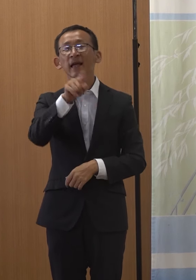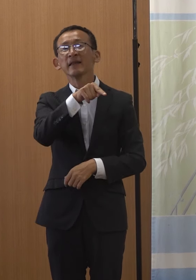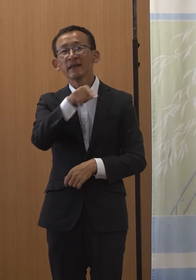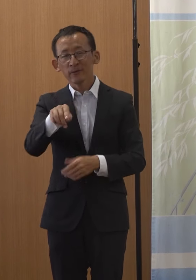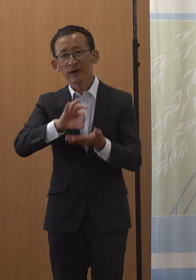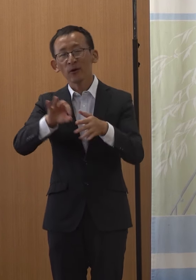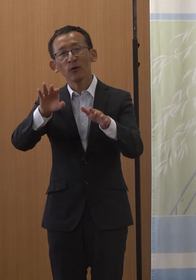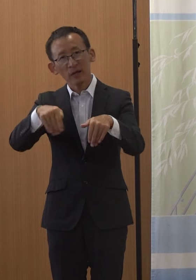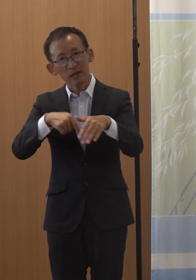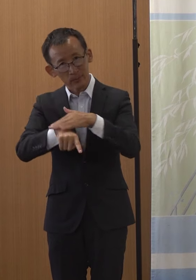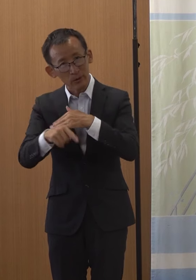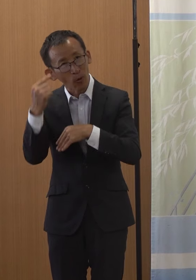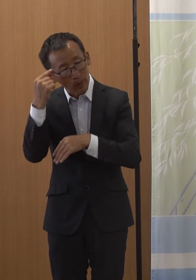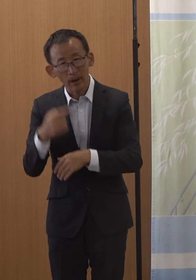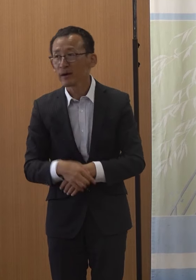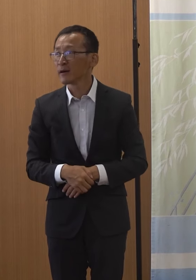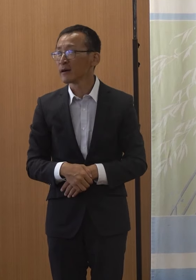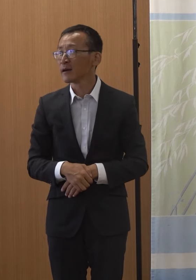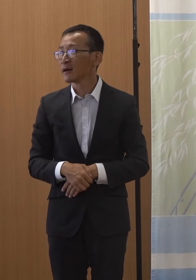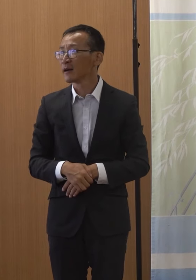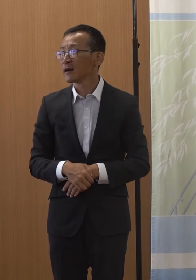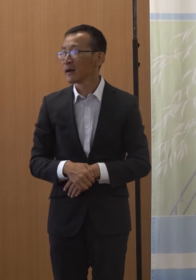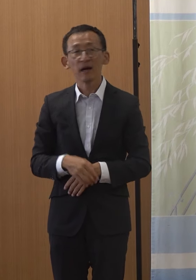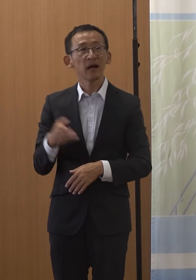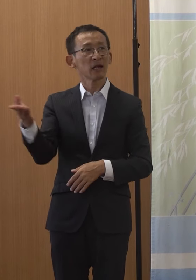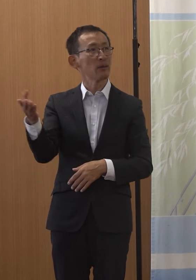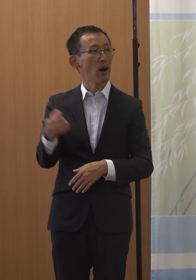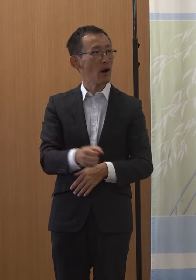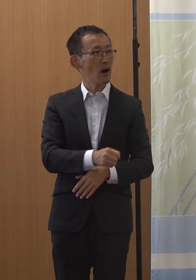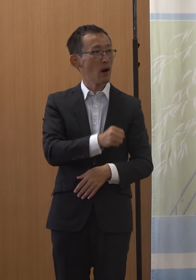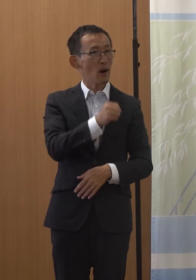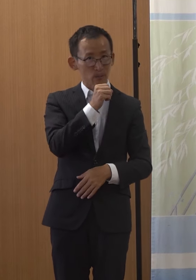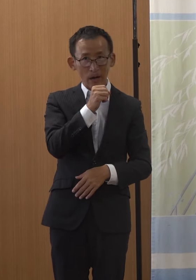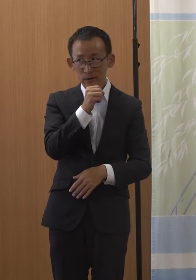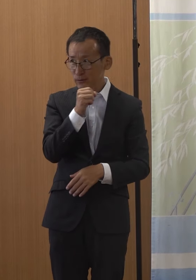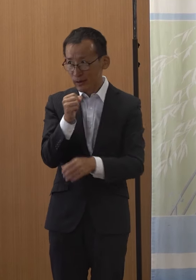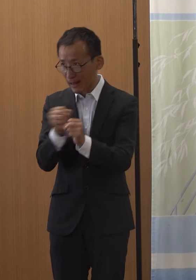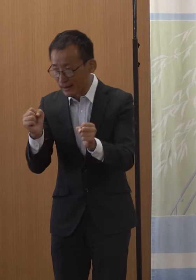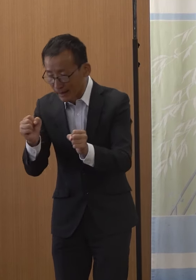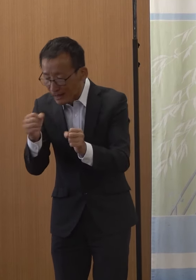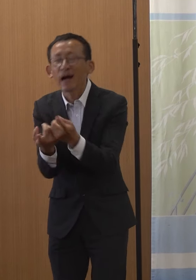はい けない。ごめんなさい、マイクが今つながってないけど、そのまま言います。